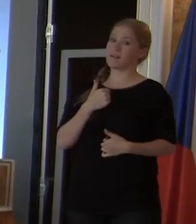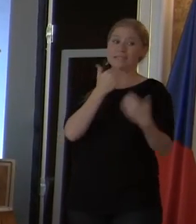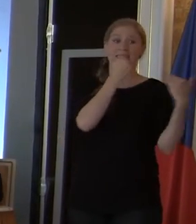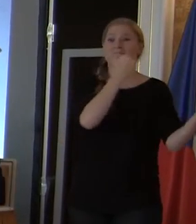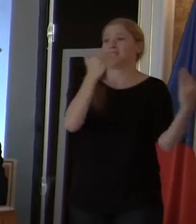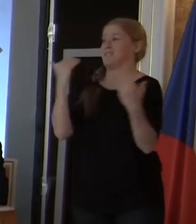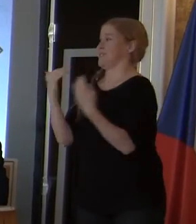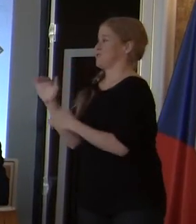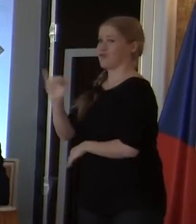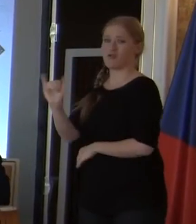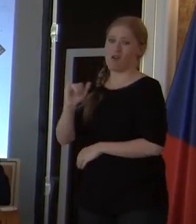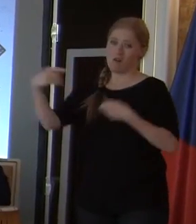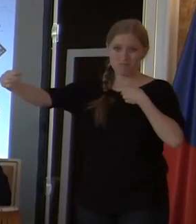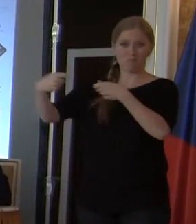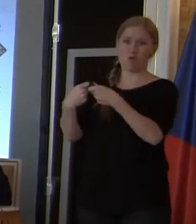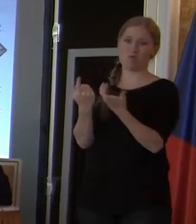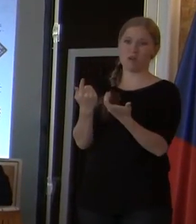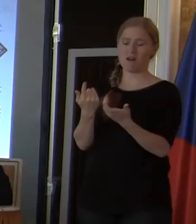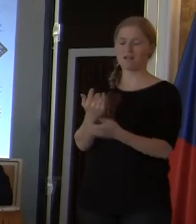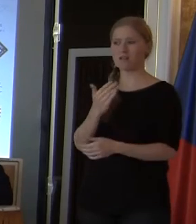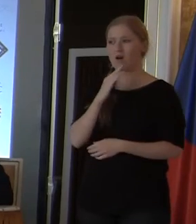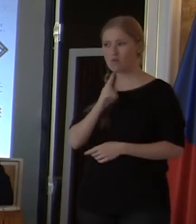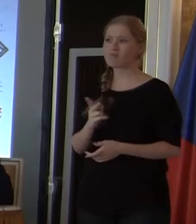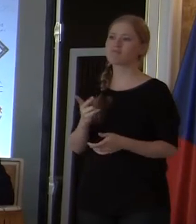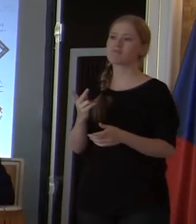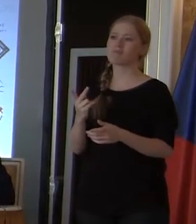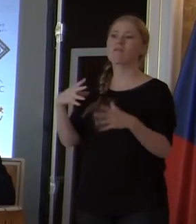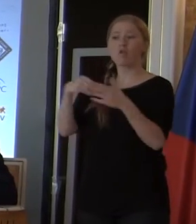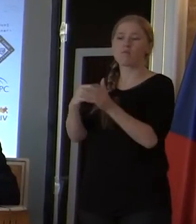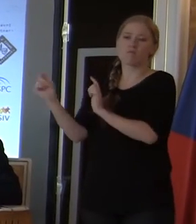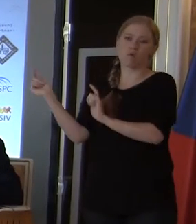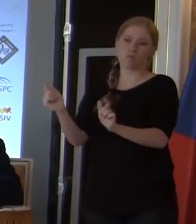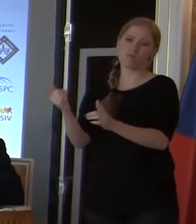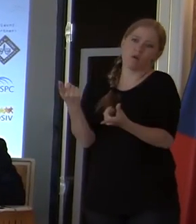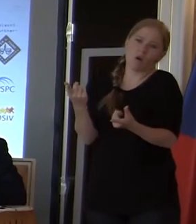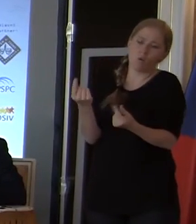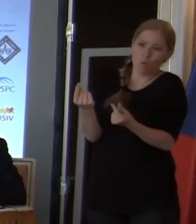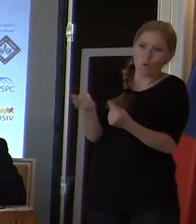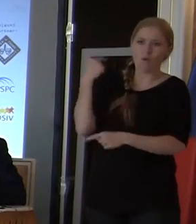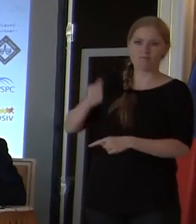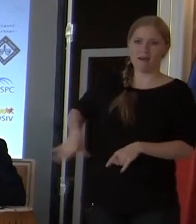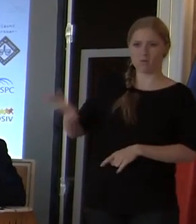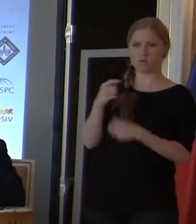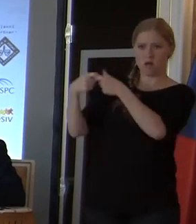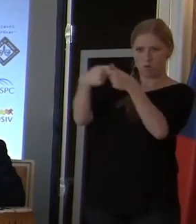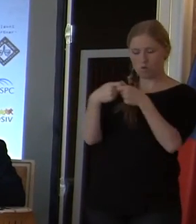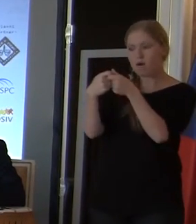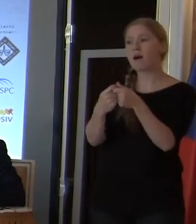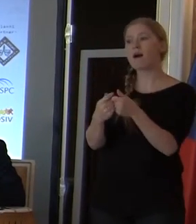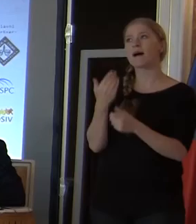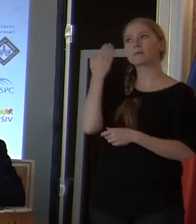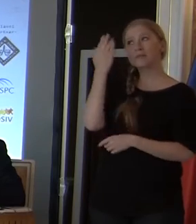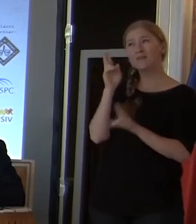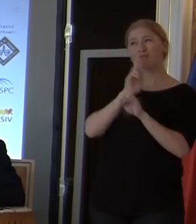poděkování, byl samozřejmě také realizován z podpory Evropské unie, takže i bychom mohli říci,